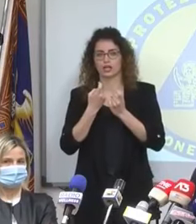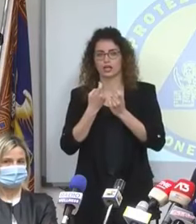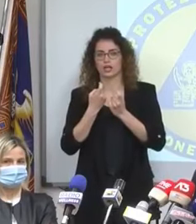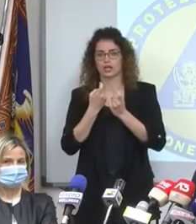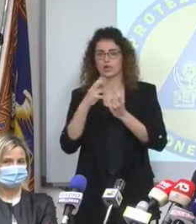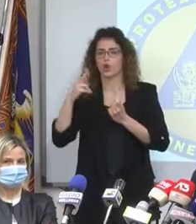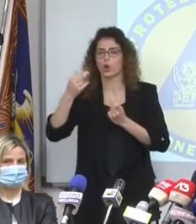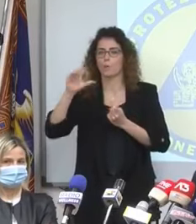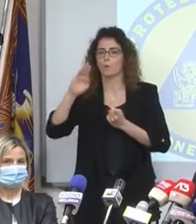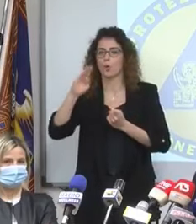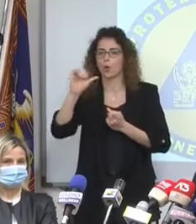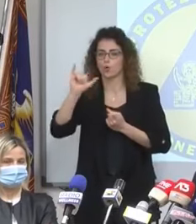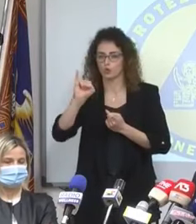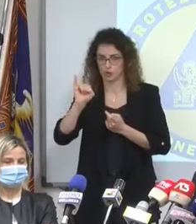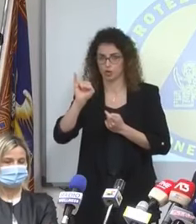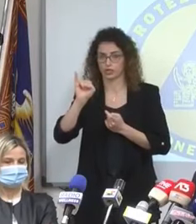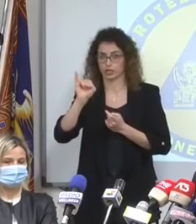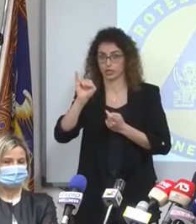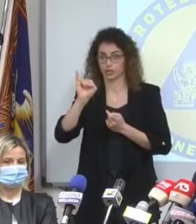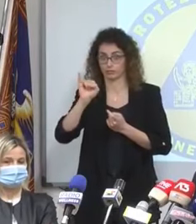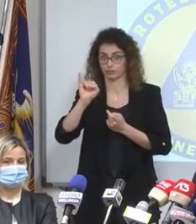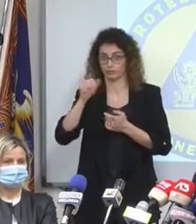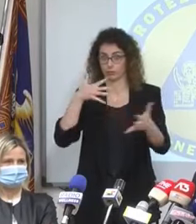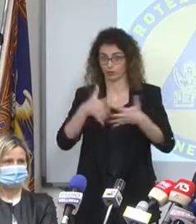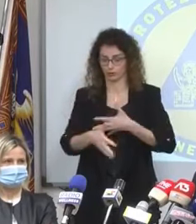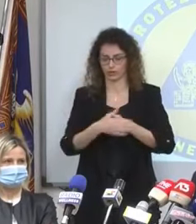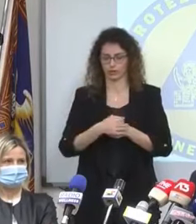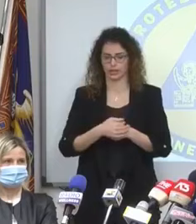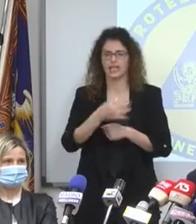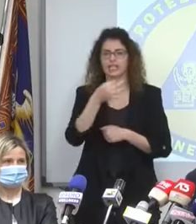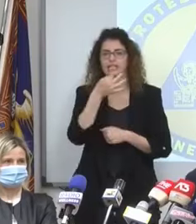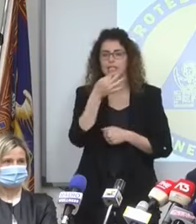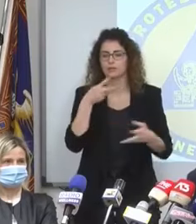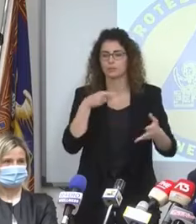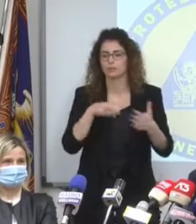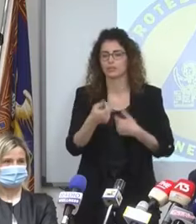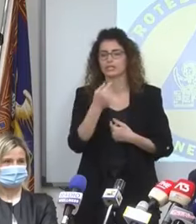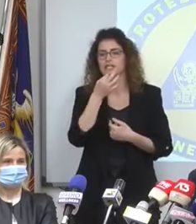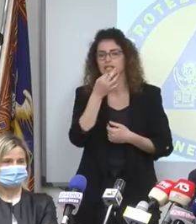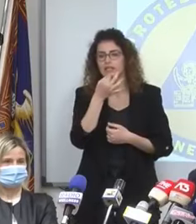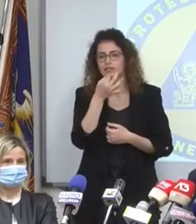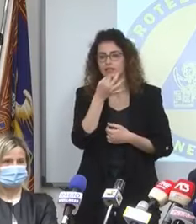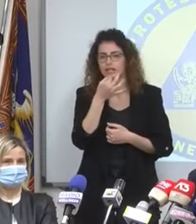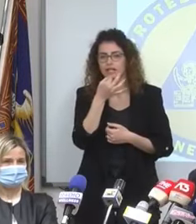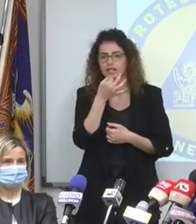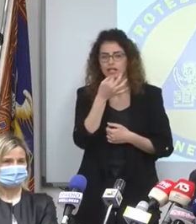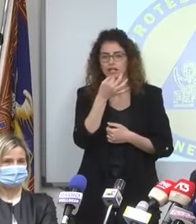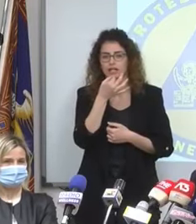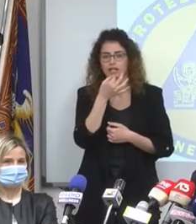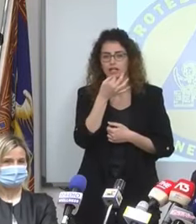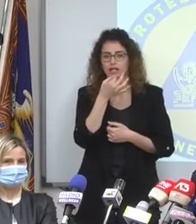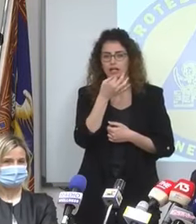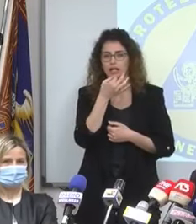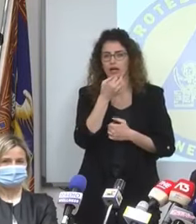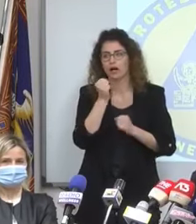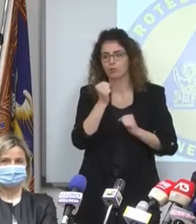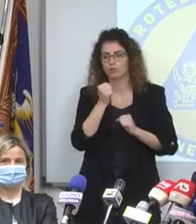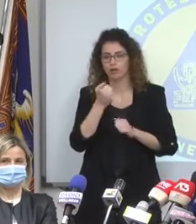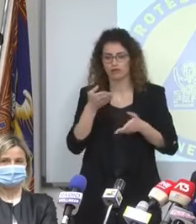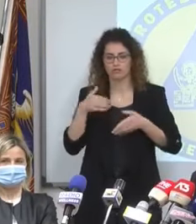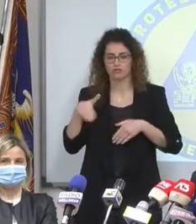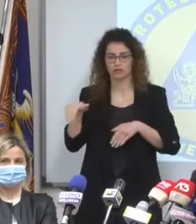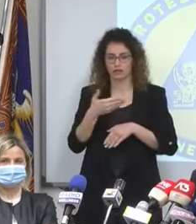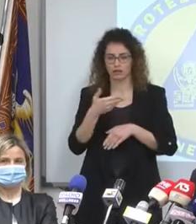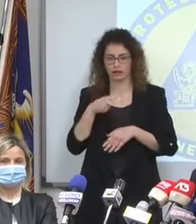o del ventre. Vuol dire che siamo a livello che forse attraversare strisce pedonali rischi di